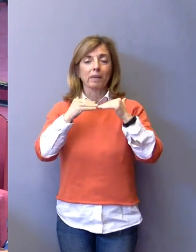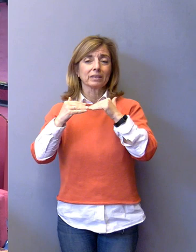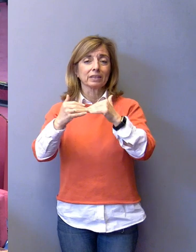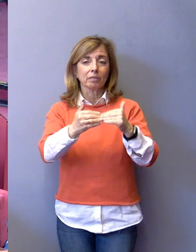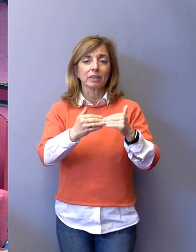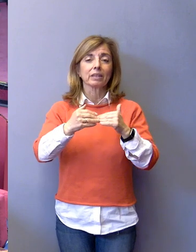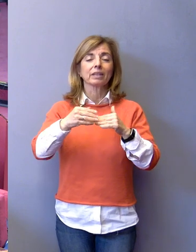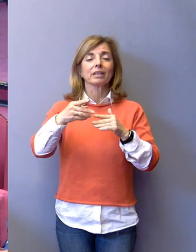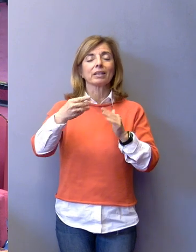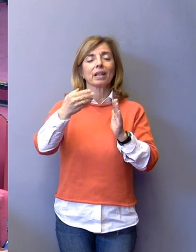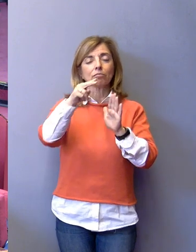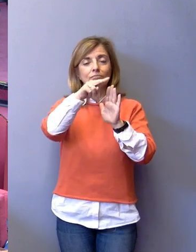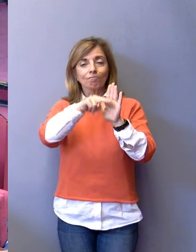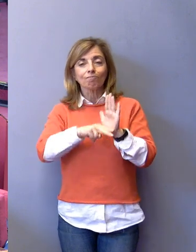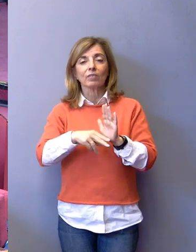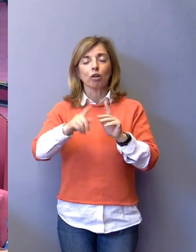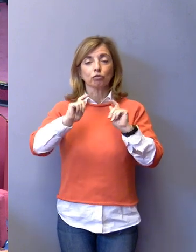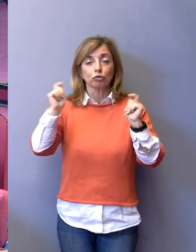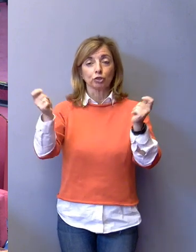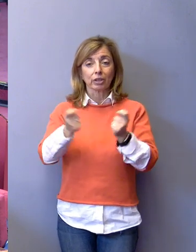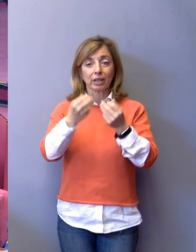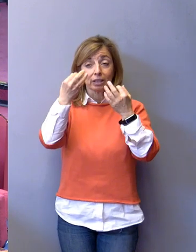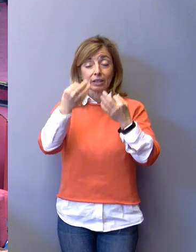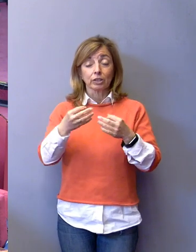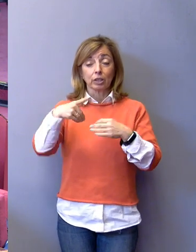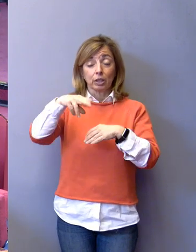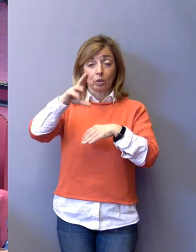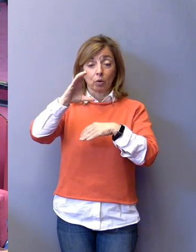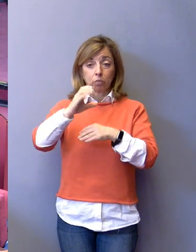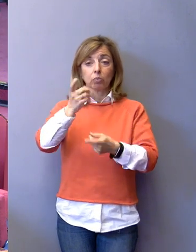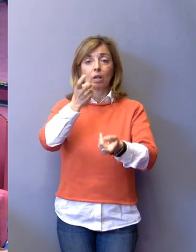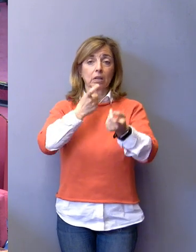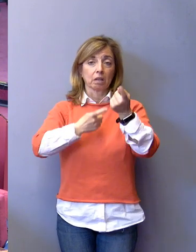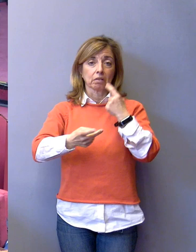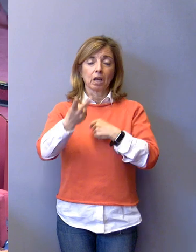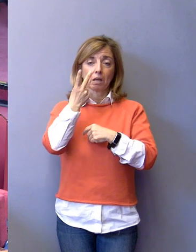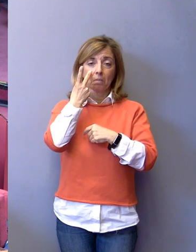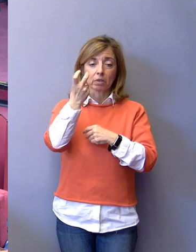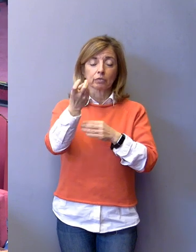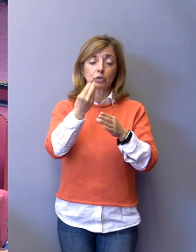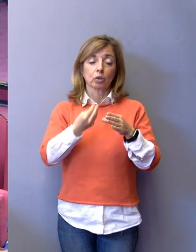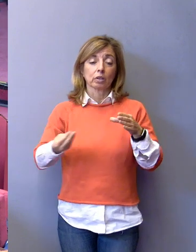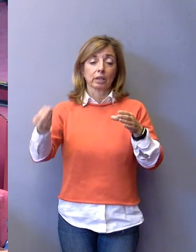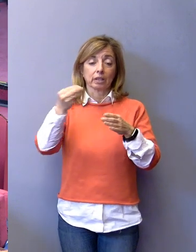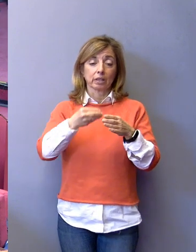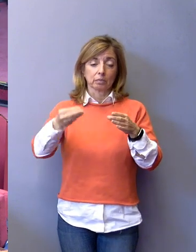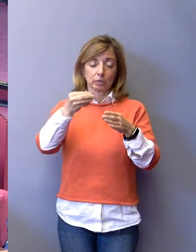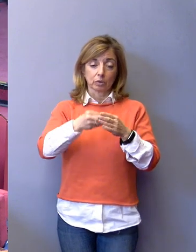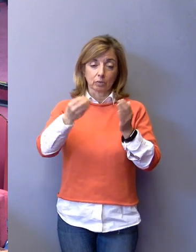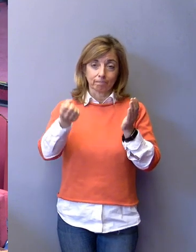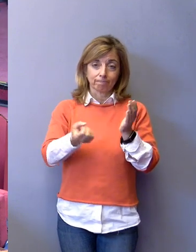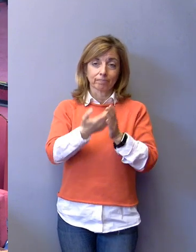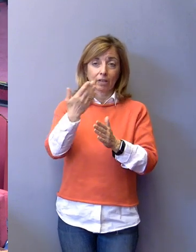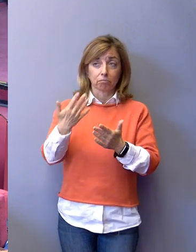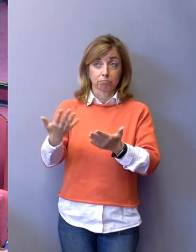definiti dal puc intendendo ricompresi tra questi anche quelli derivanti da previsioni ed incrementi formulati in allora stiamo parlando di